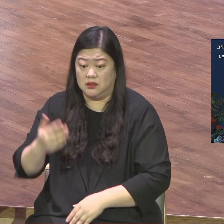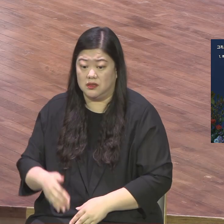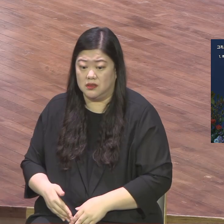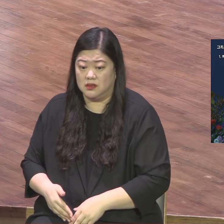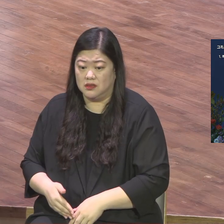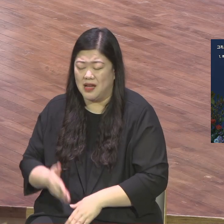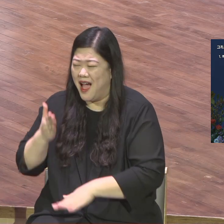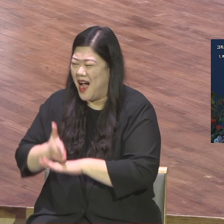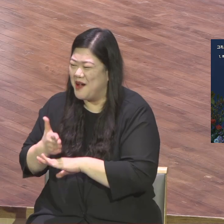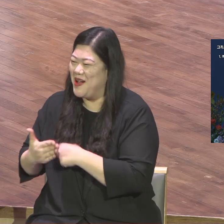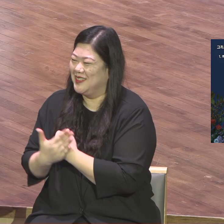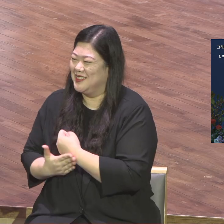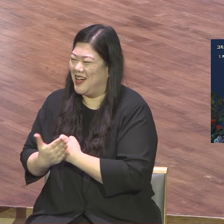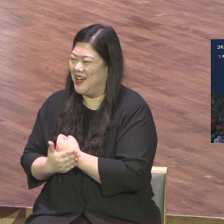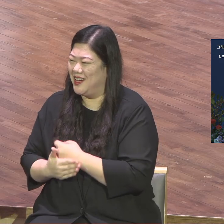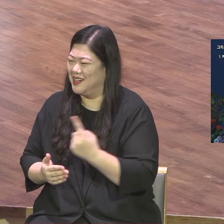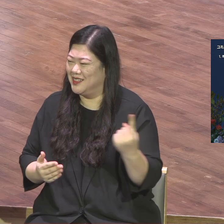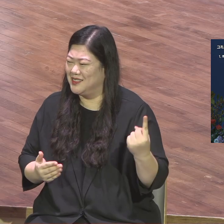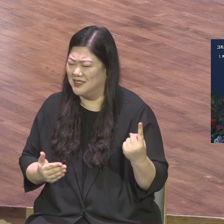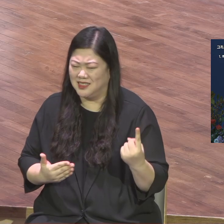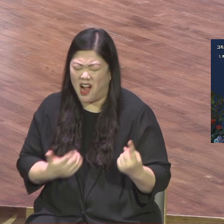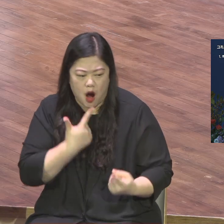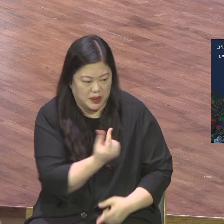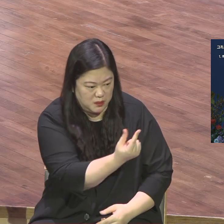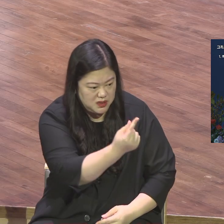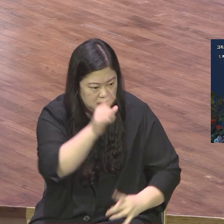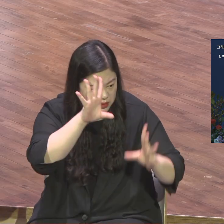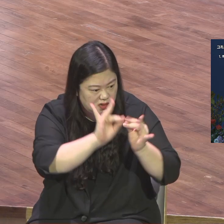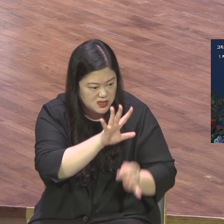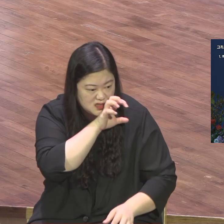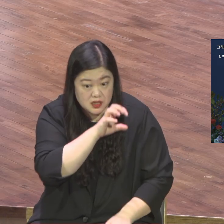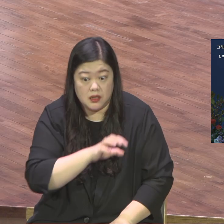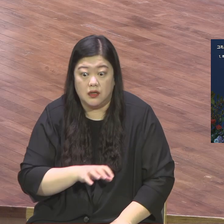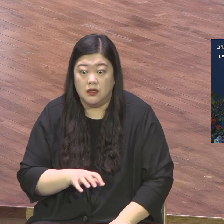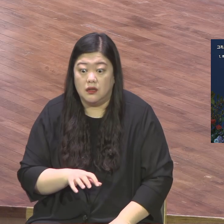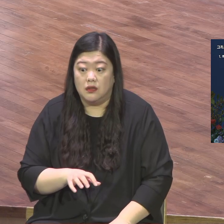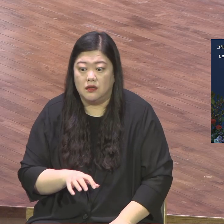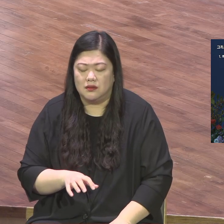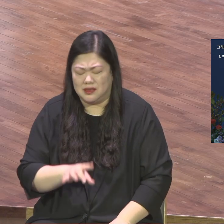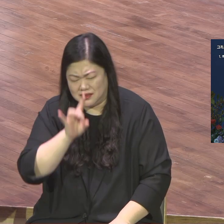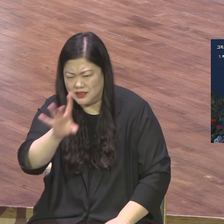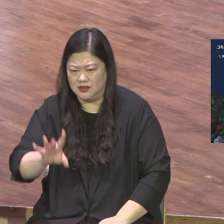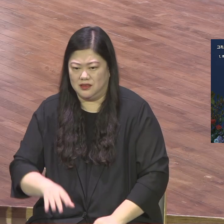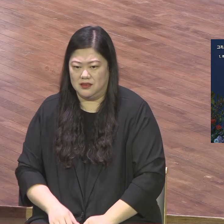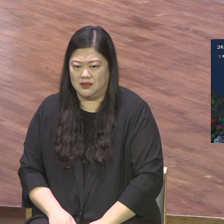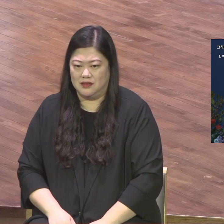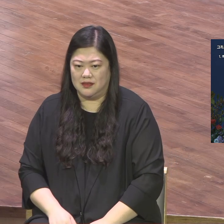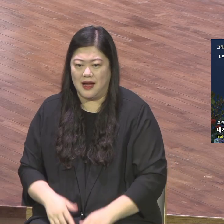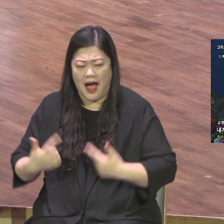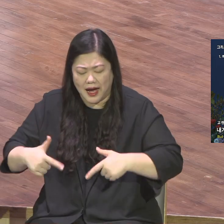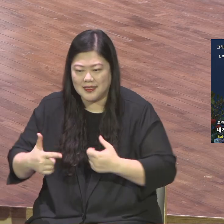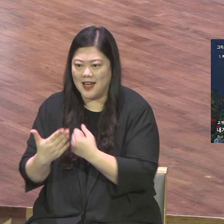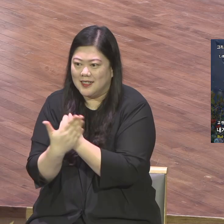사도 바울은 자신이 기록한 서신서에 반복적으로 은혜와 감사를 고백하고 있잖아요.